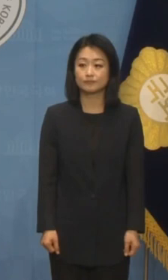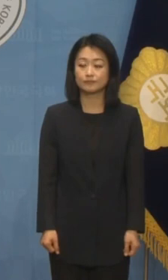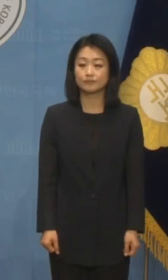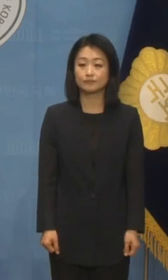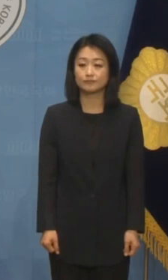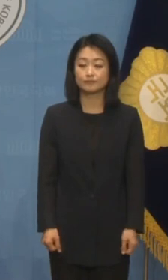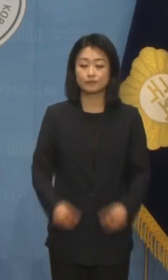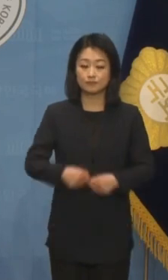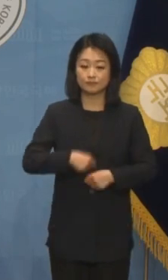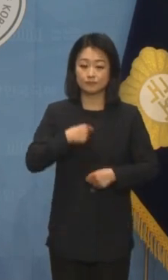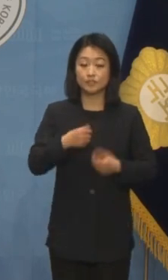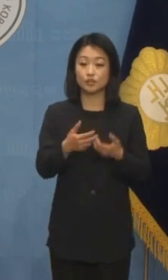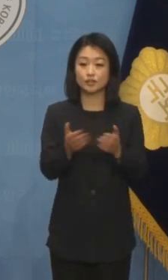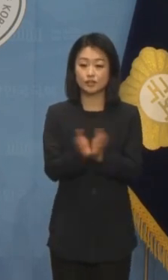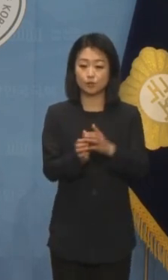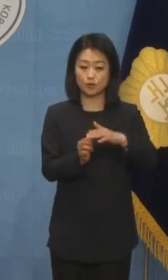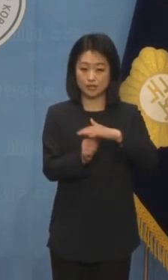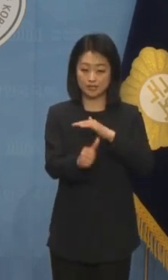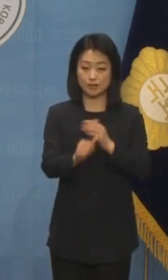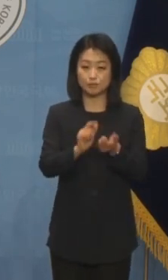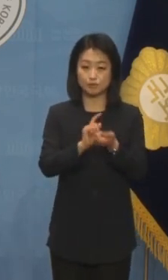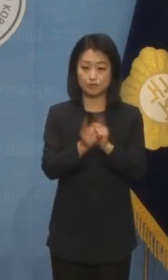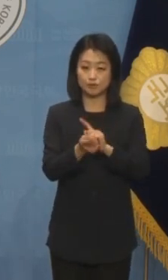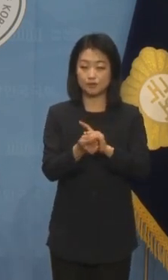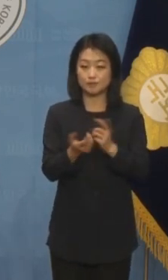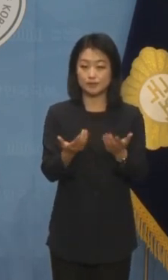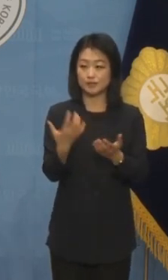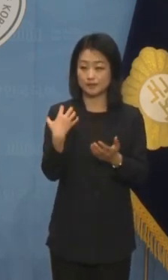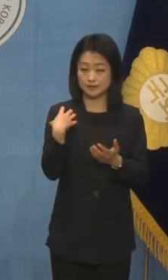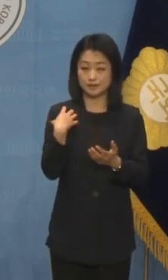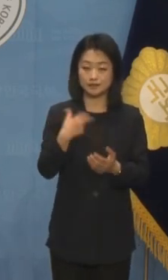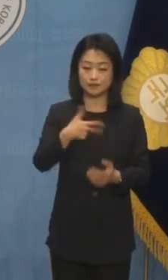네, 정의당 원내대표 직무대행 장혜영입니다.